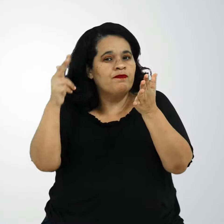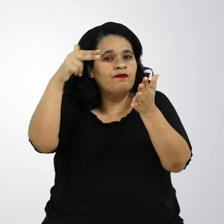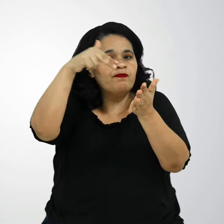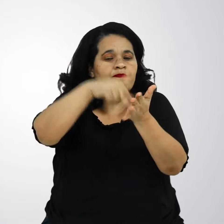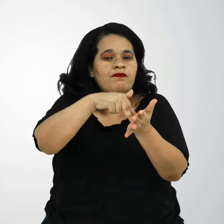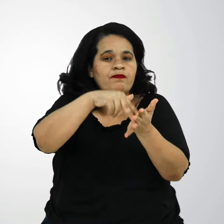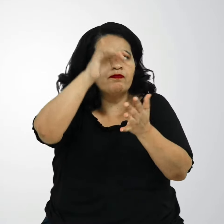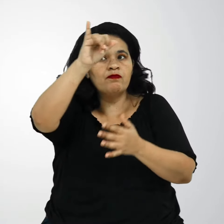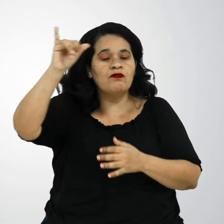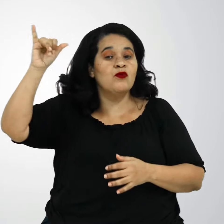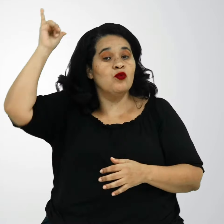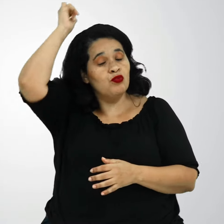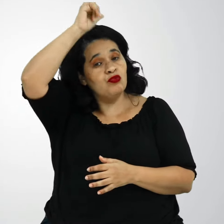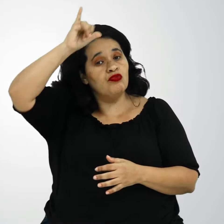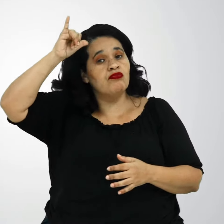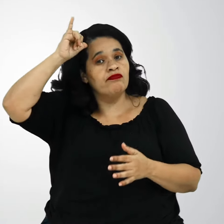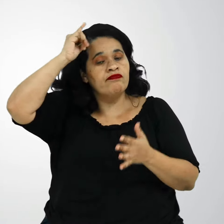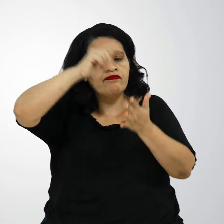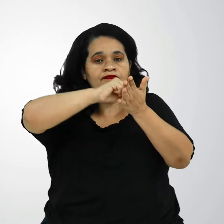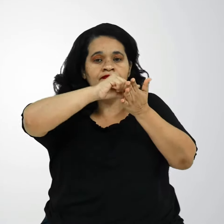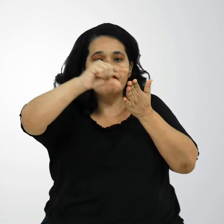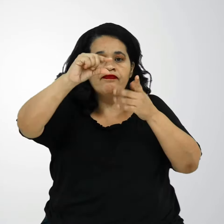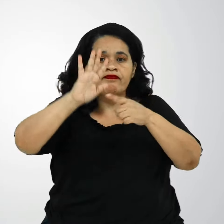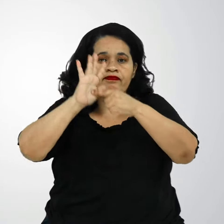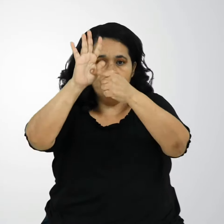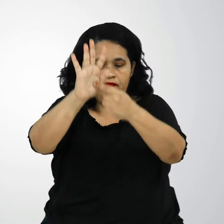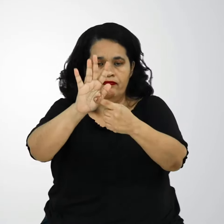do ungido, como o versículo menciona.